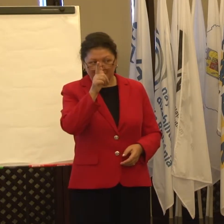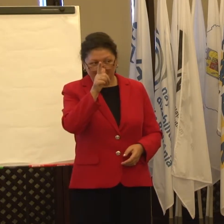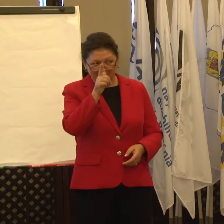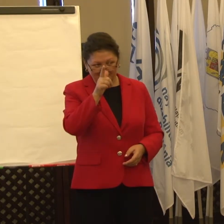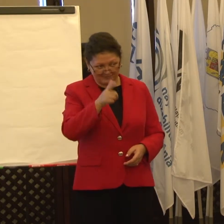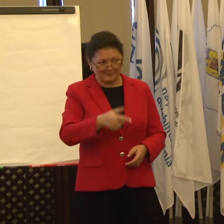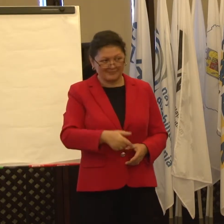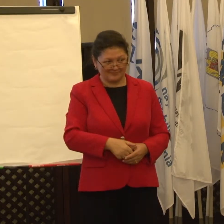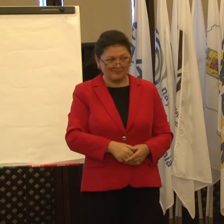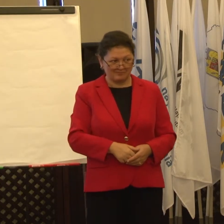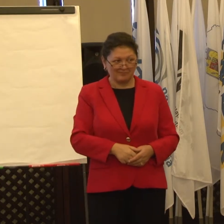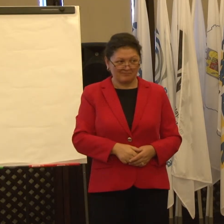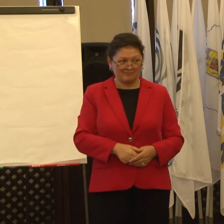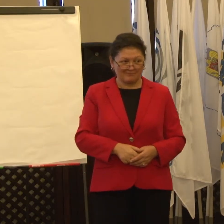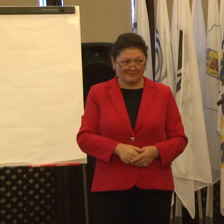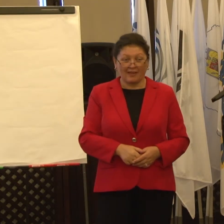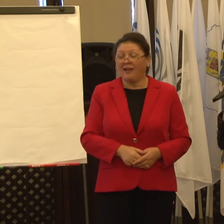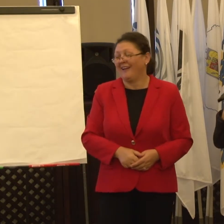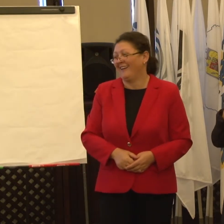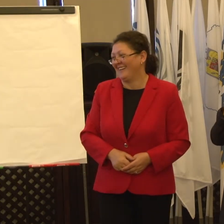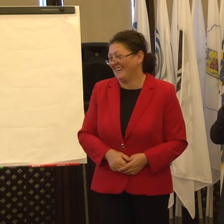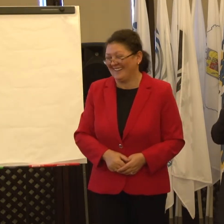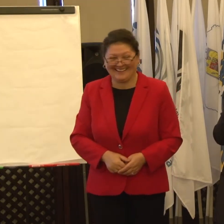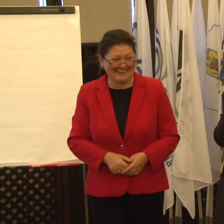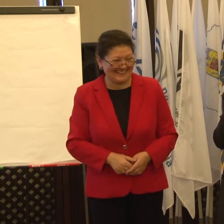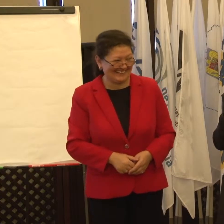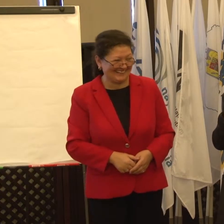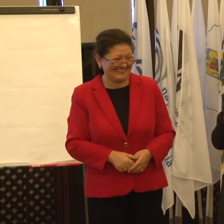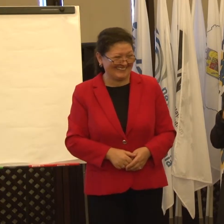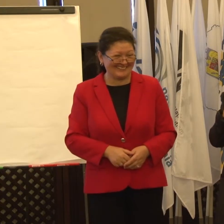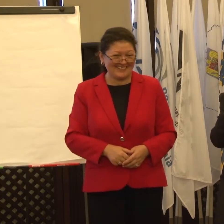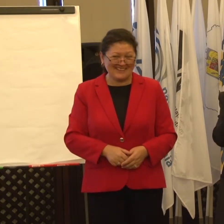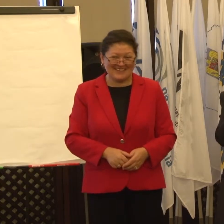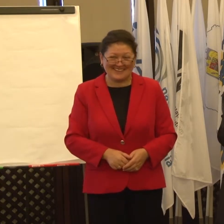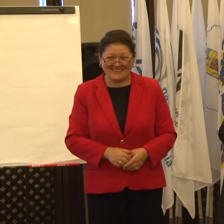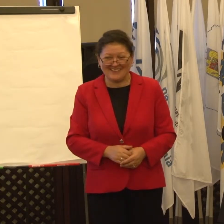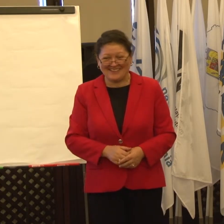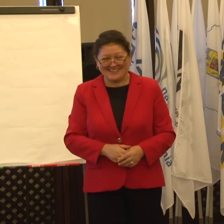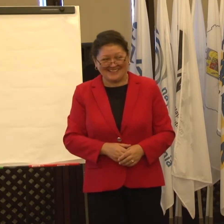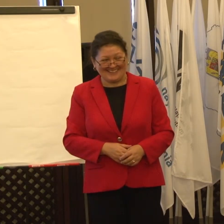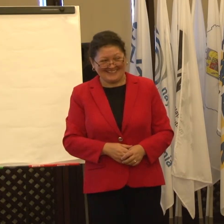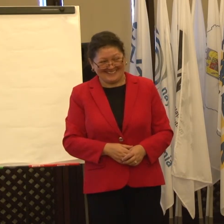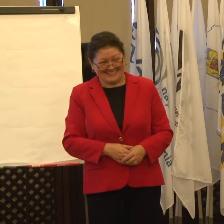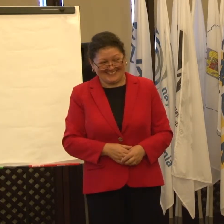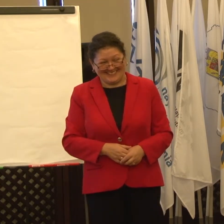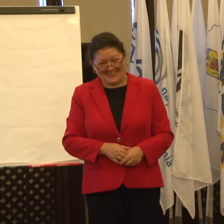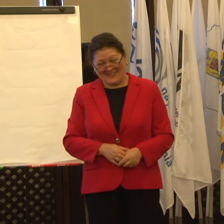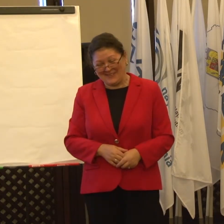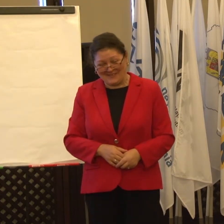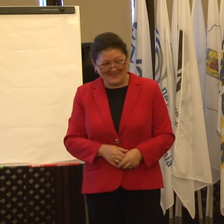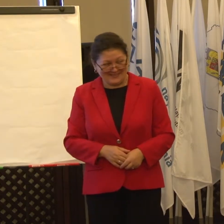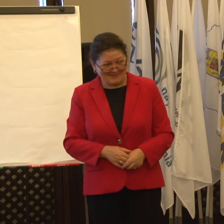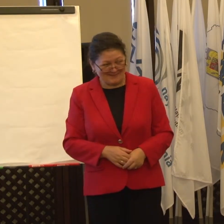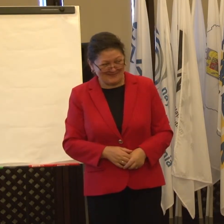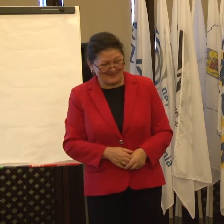Deci ne-am rămurit și cu sistemul medical. Și dacă e să continuăm, putem să continuăm și să spunem că, de